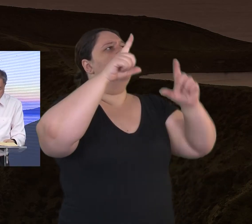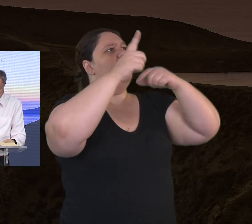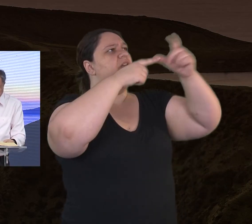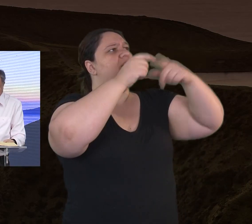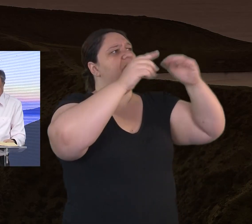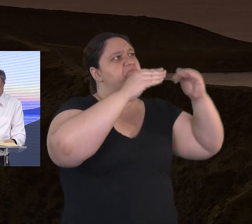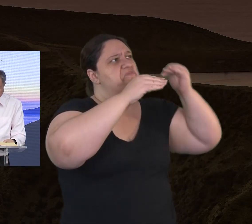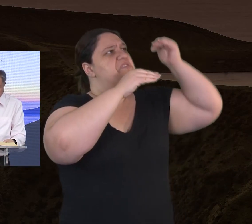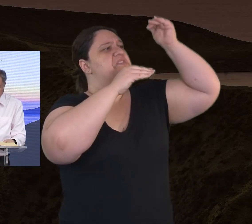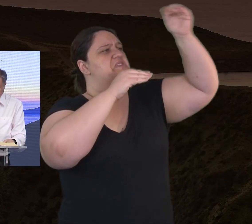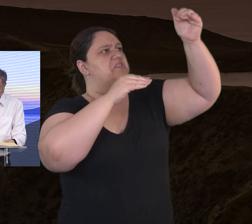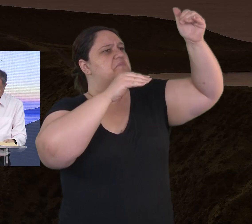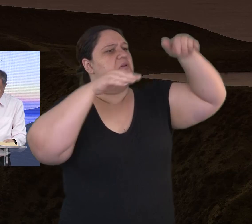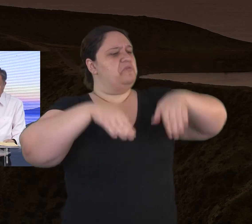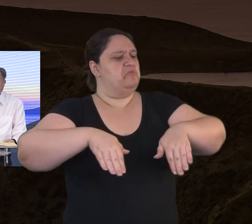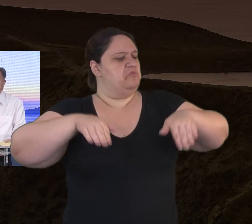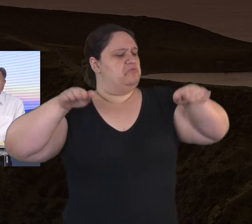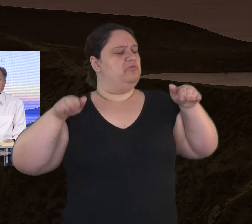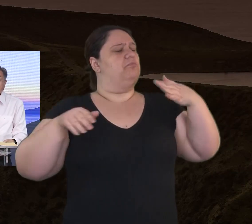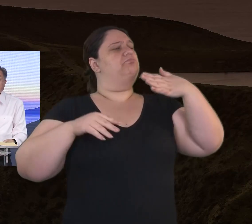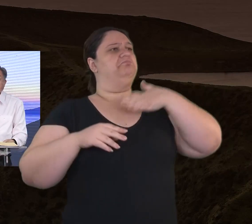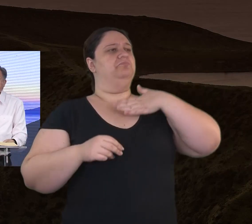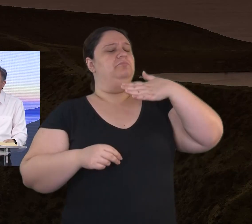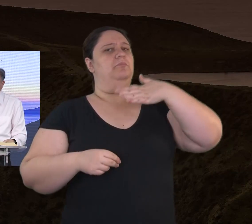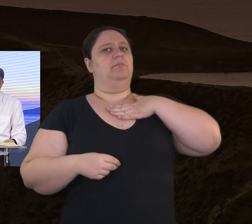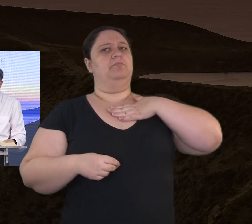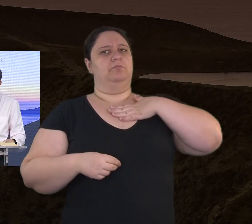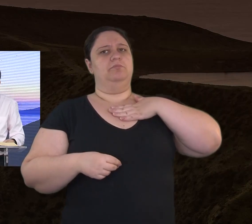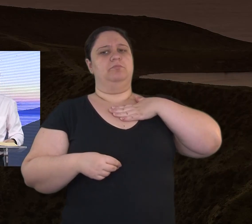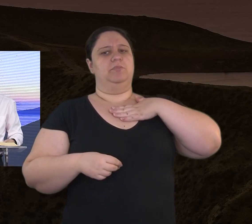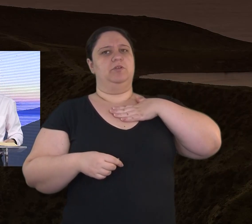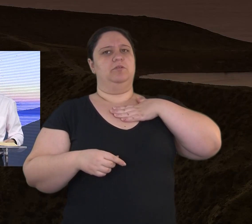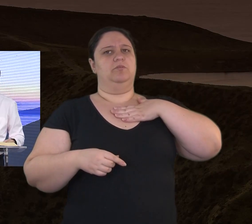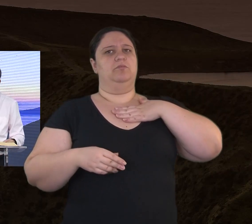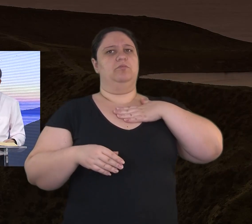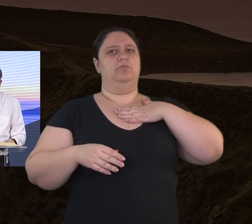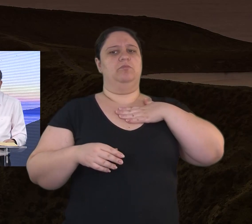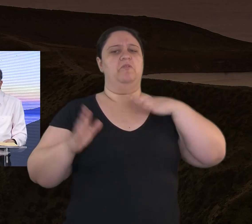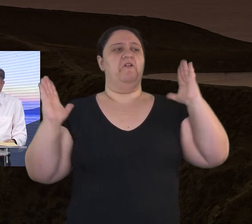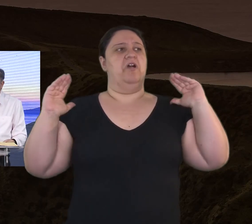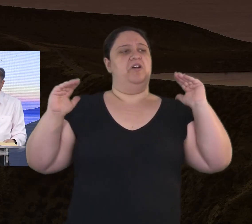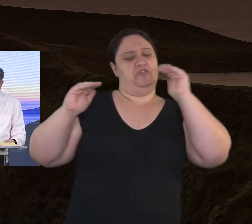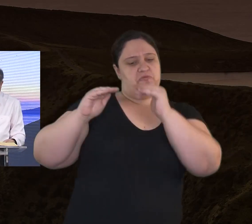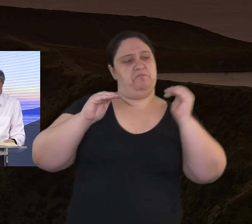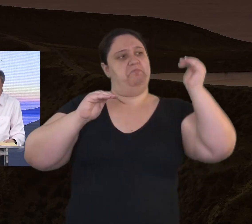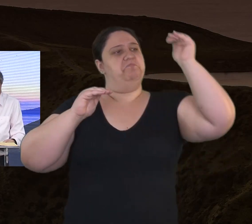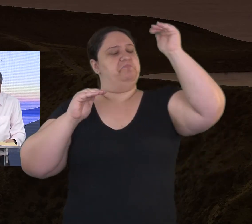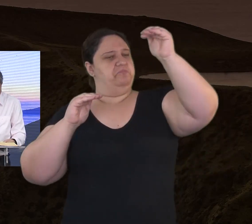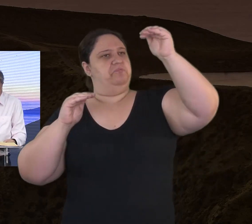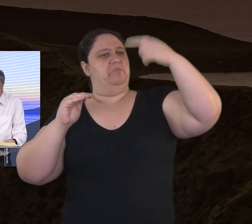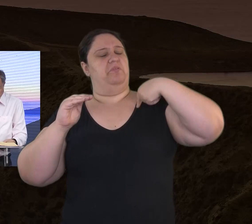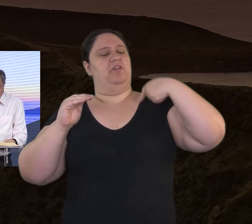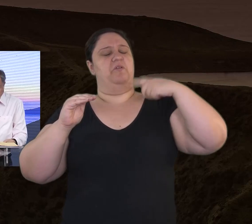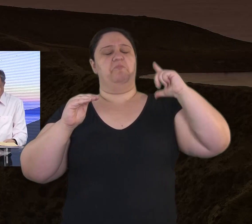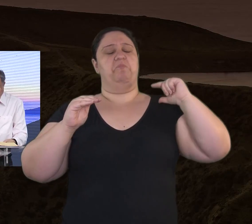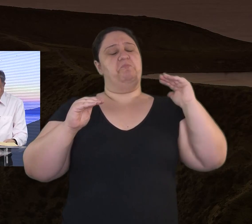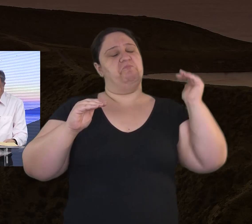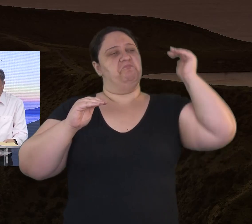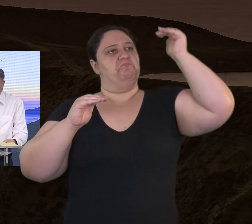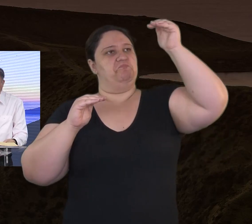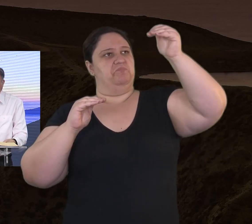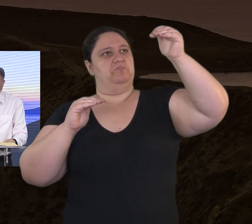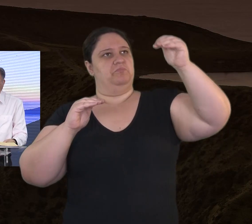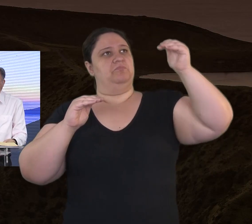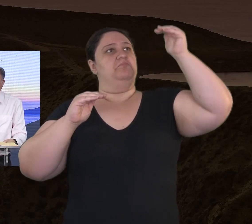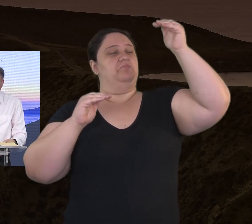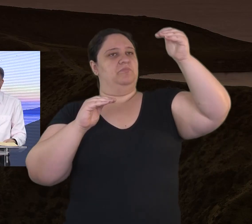de Deus exaltarei o meu trono, que é acima de outros anjos, eu quero subir, e no